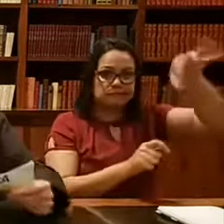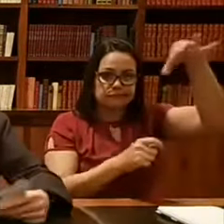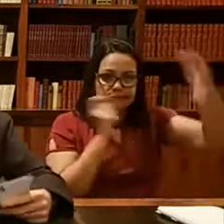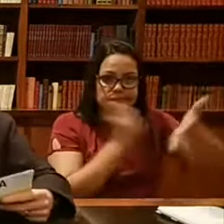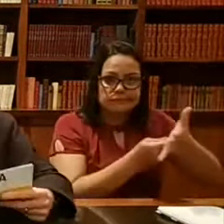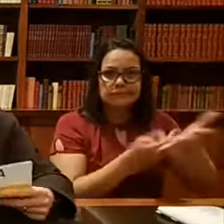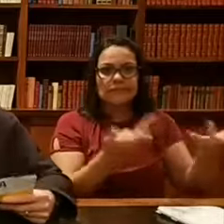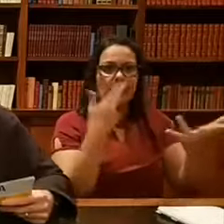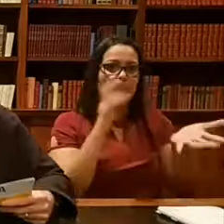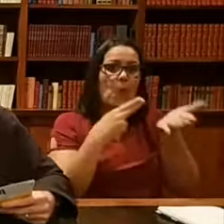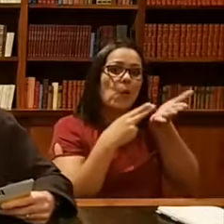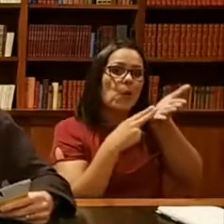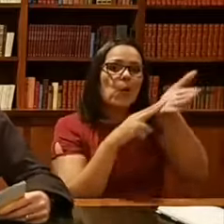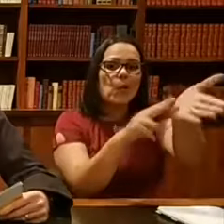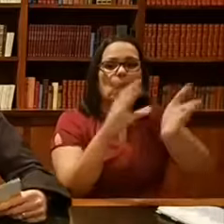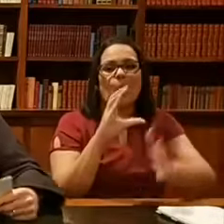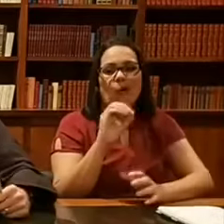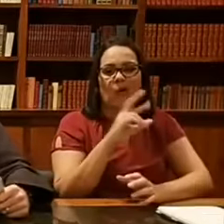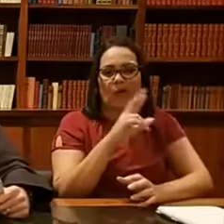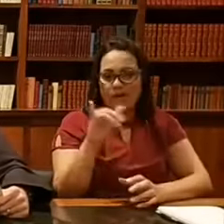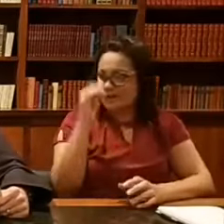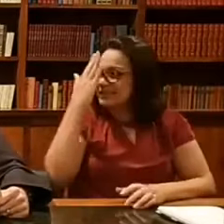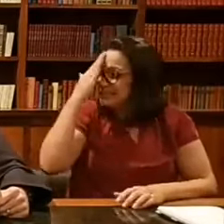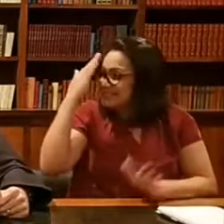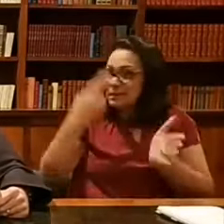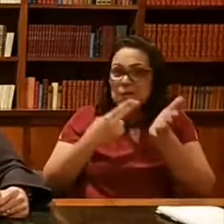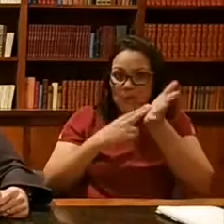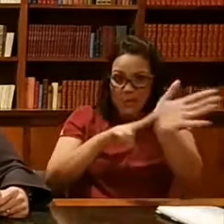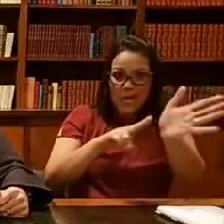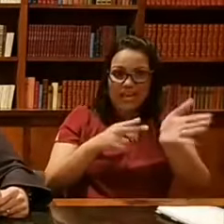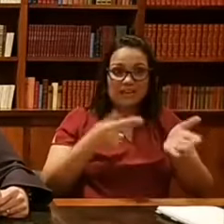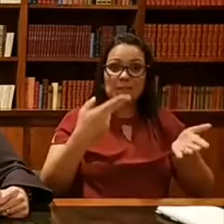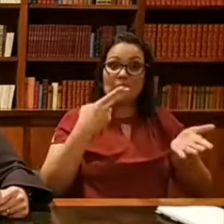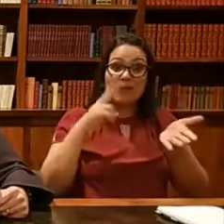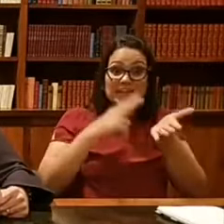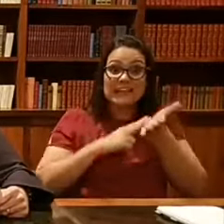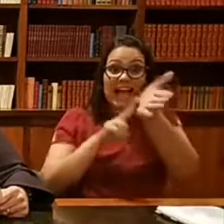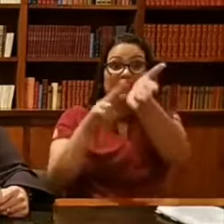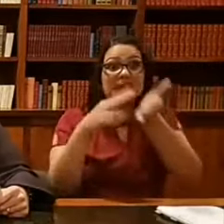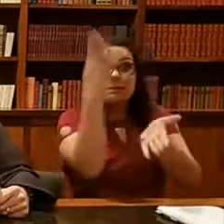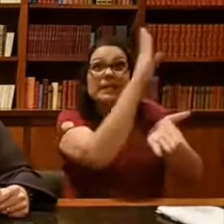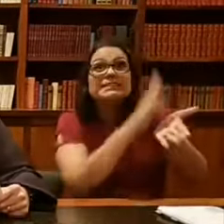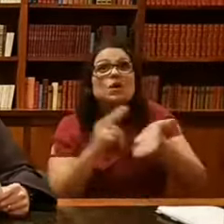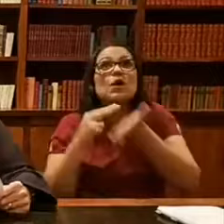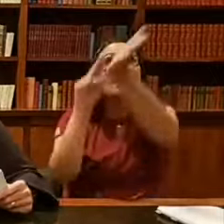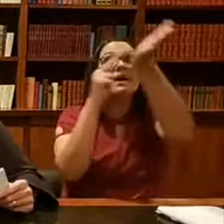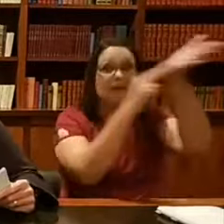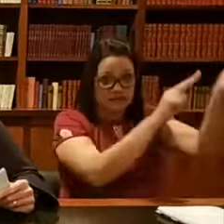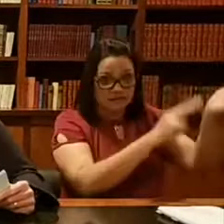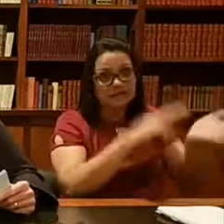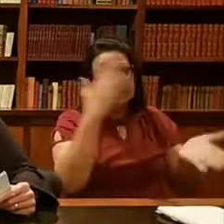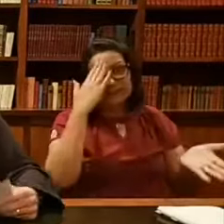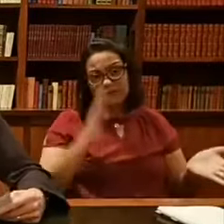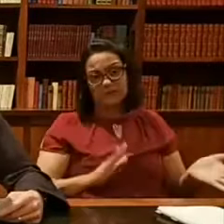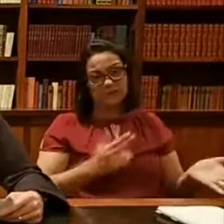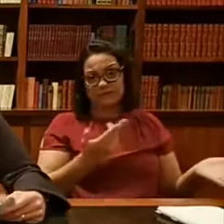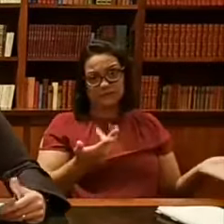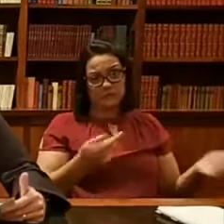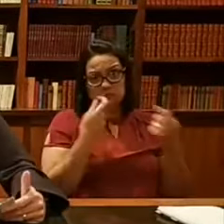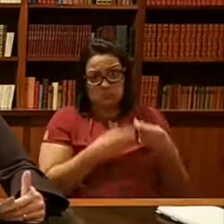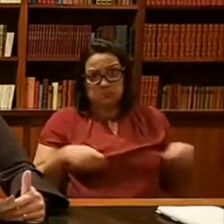que o Correio entrega a carta, por exemplo. Você sabia que o Correio entrega a carta? Você sabia que o Correio entrega a carta no Brasil? Que não tem concorrente. Nem precisa fazer campanha,